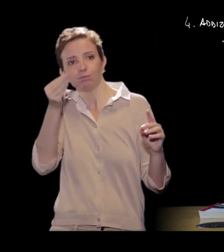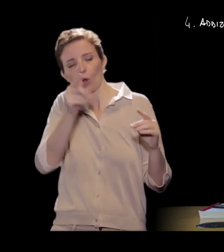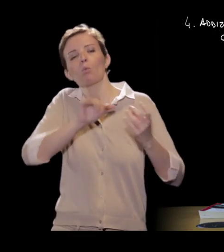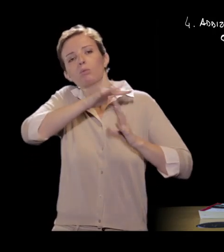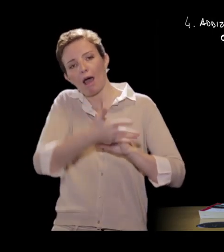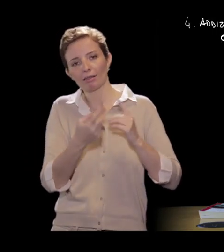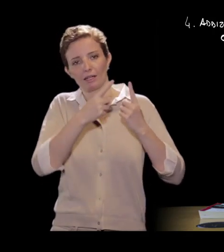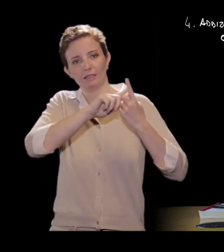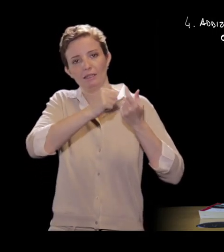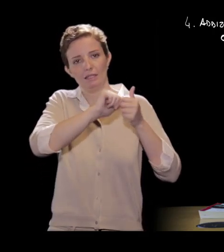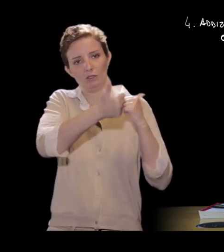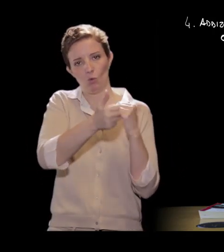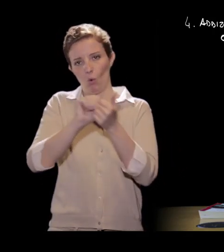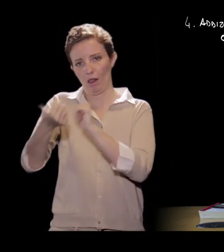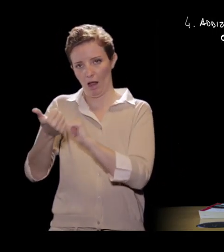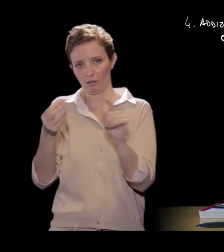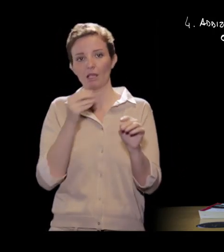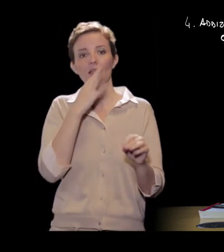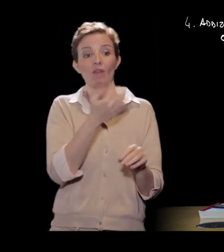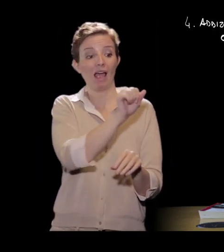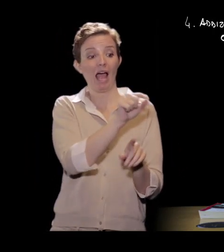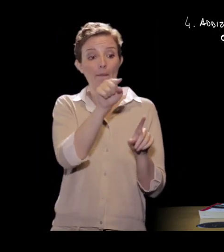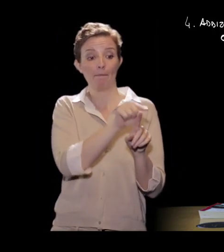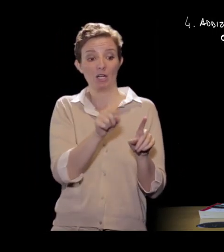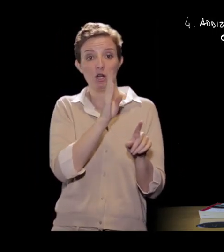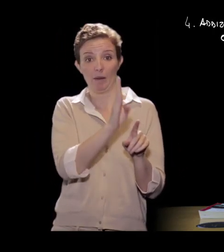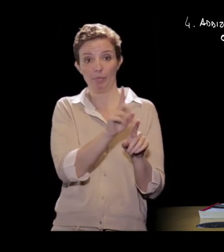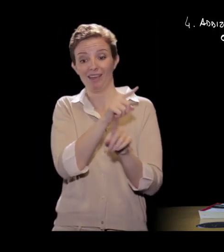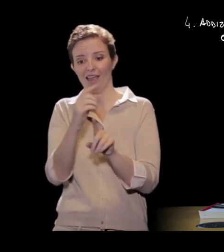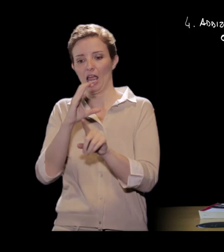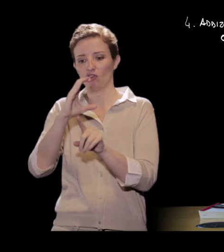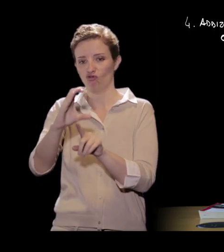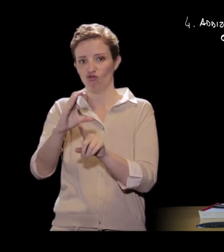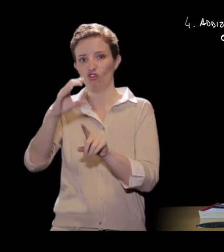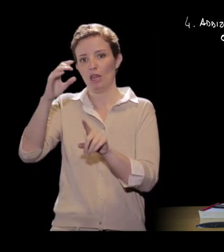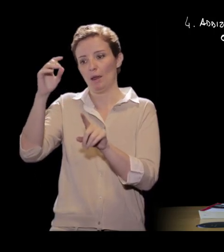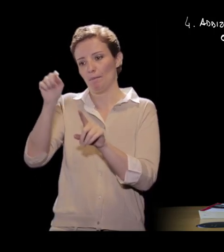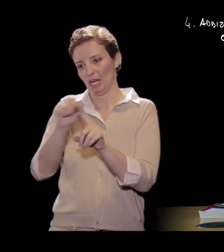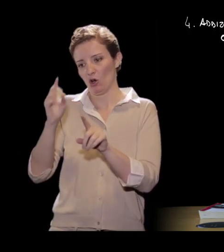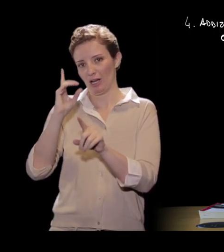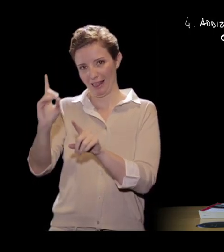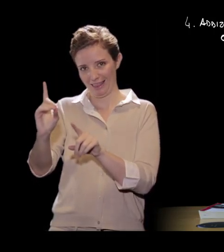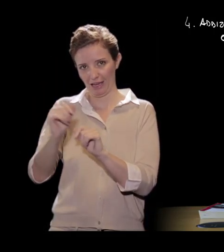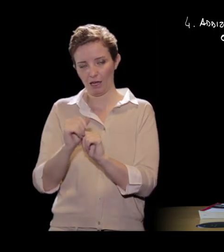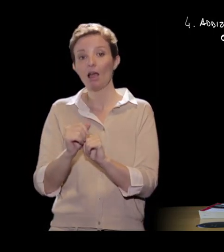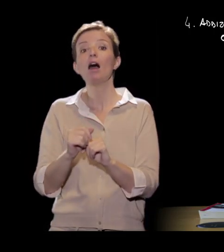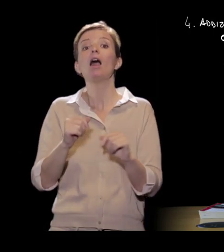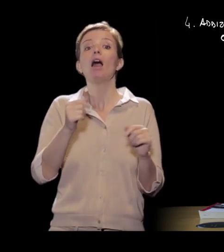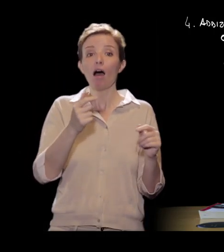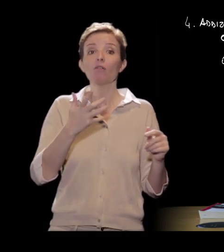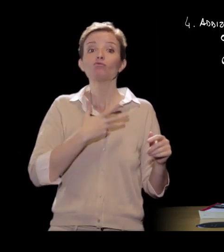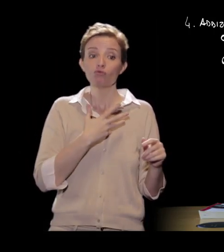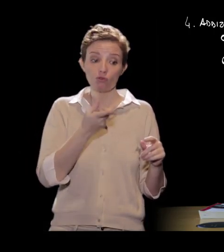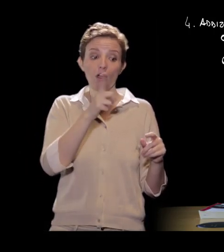quindi abbiamo a minore di b e c minori di di otteniamo una disuguaglianza dello stesso verso